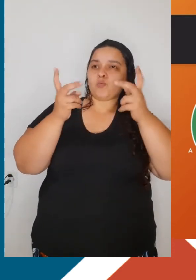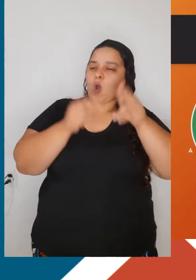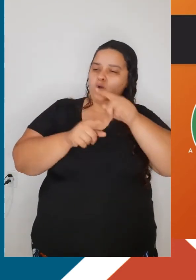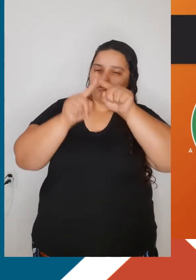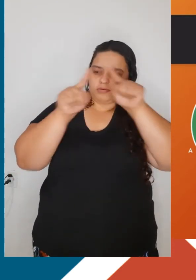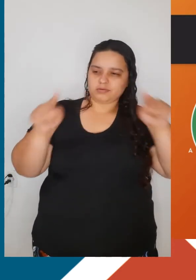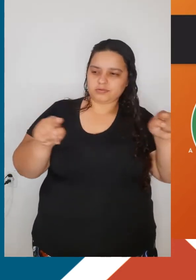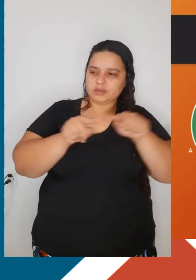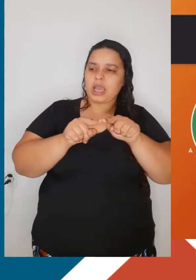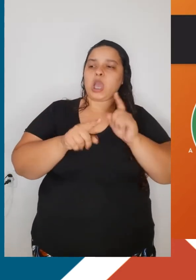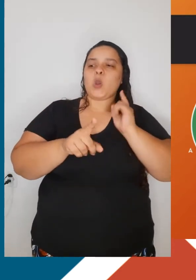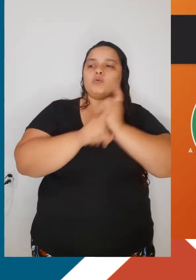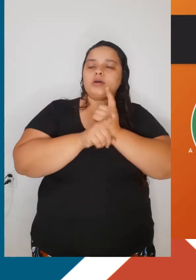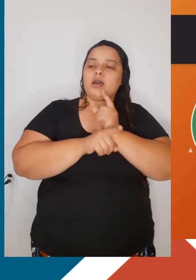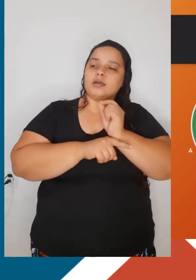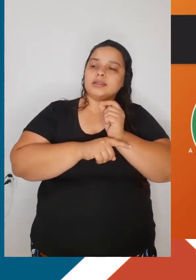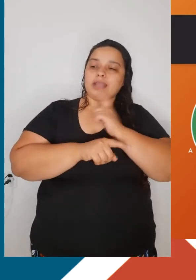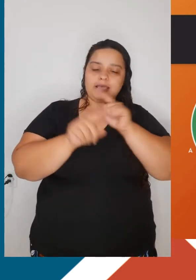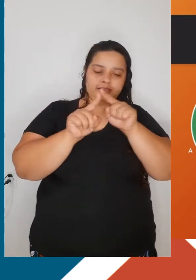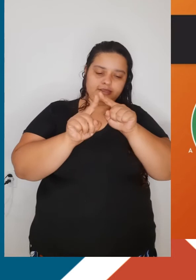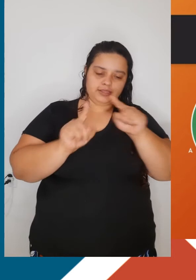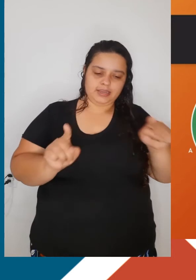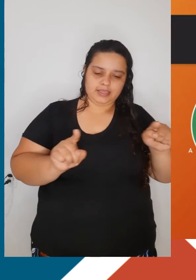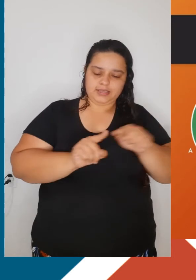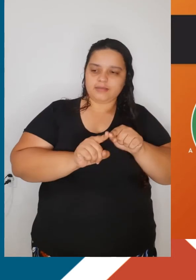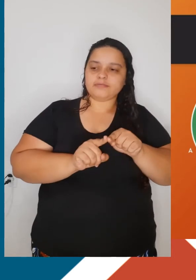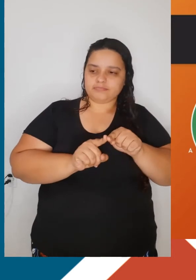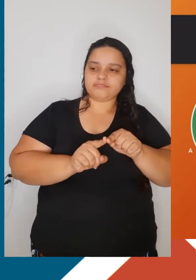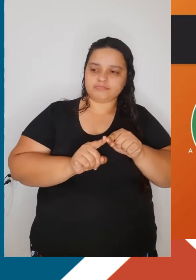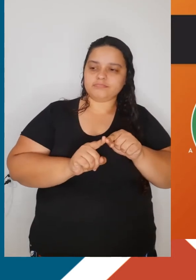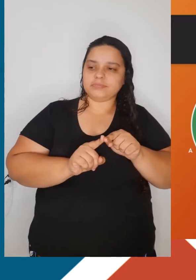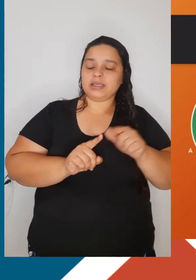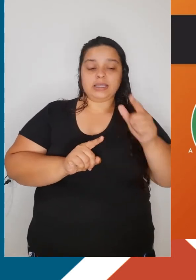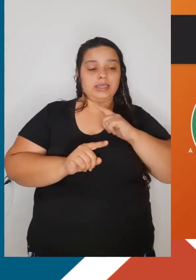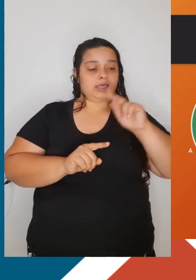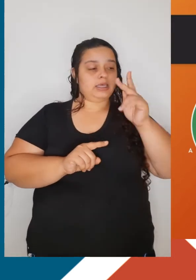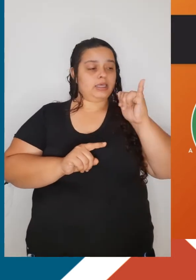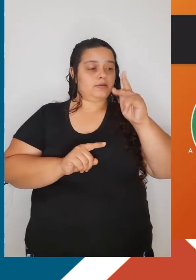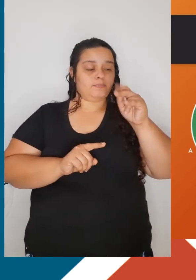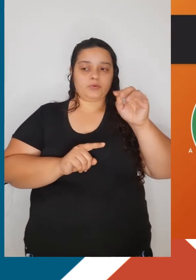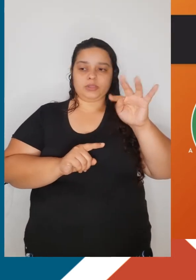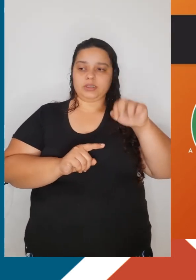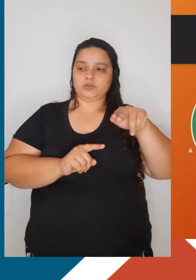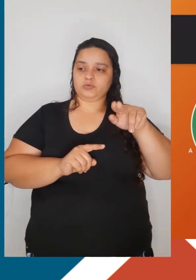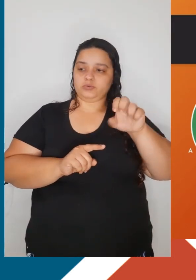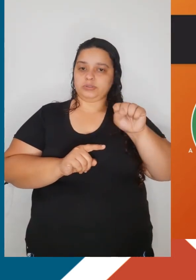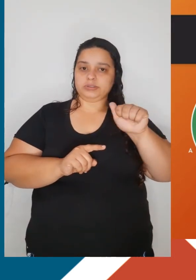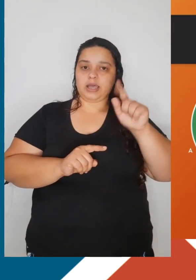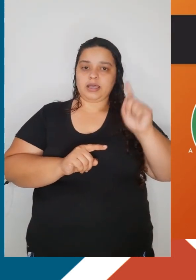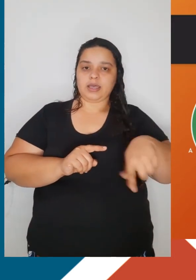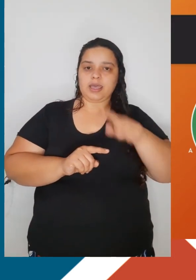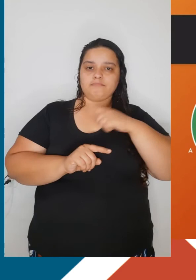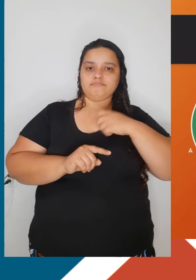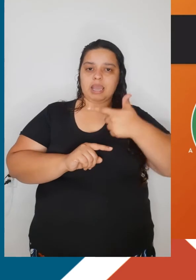na imagem, nós conseguimos esboçar um triângulo retângulo onde a hipotenusa é o raio do círculo